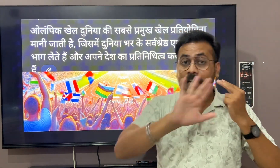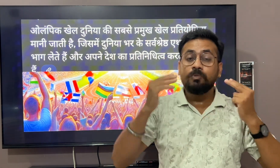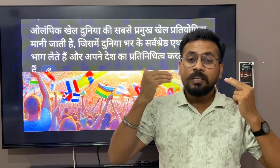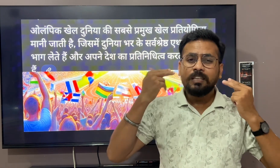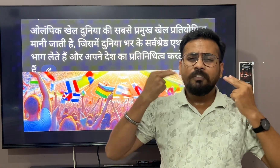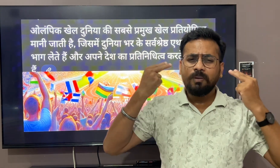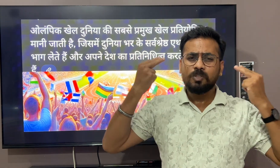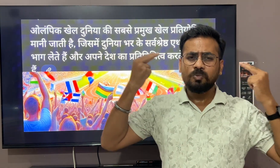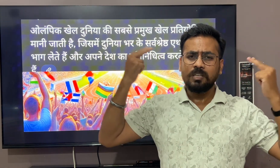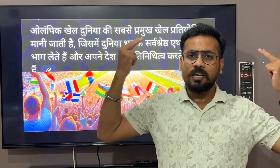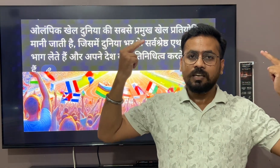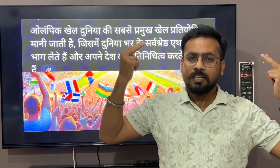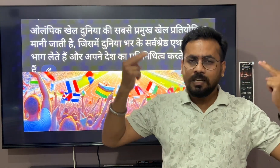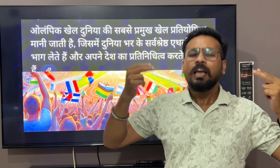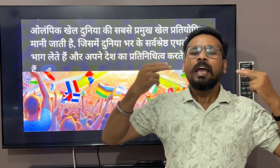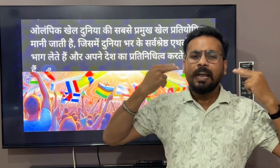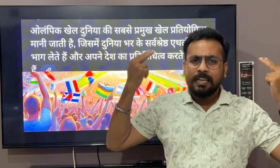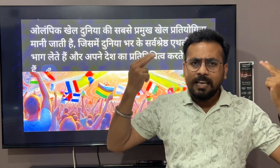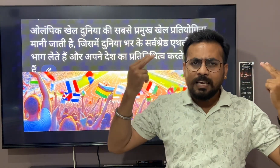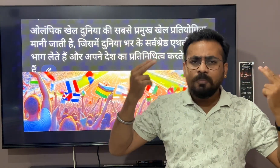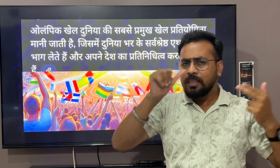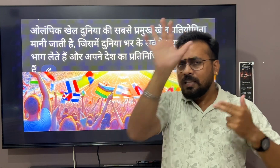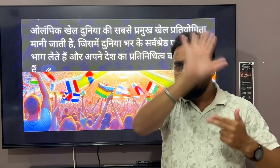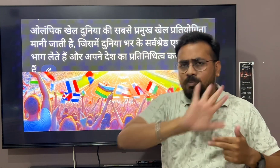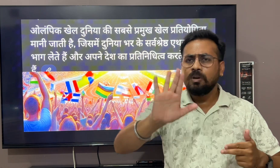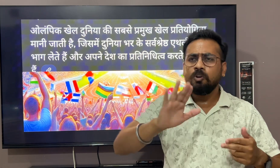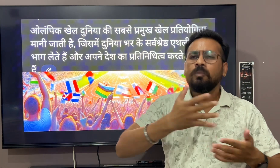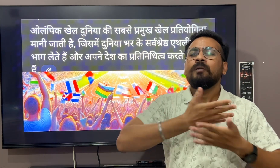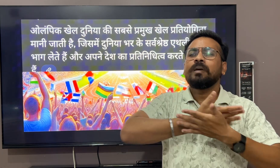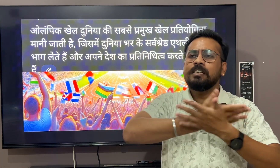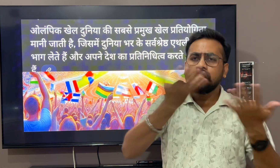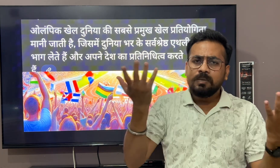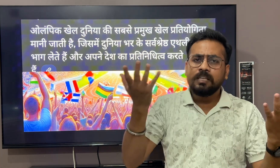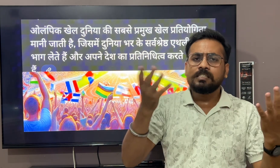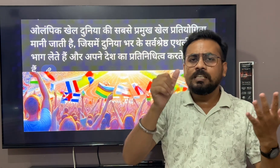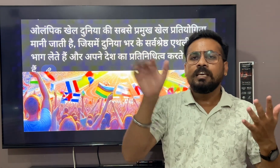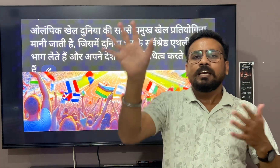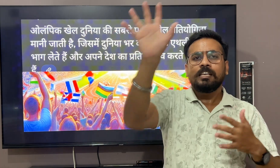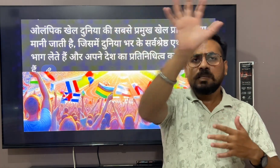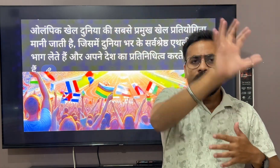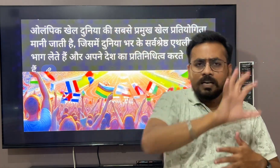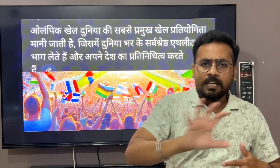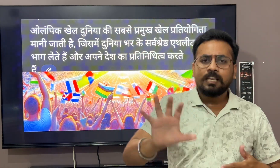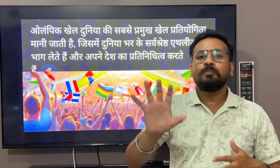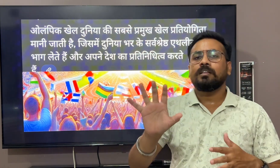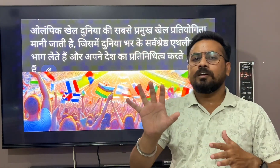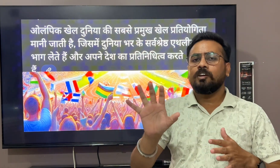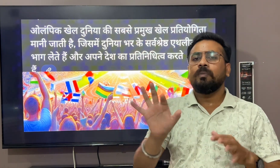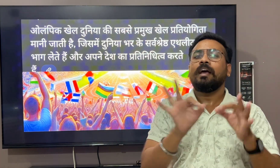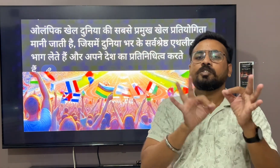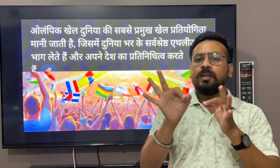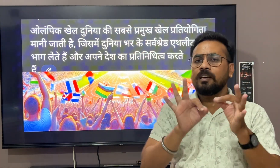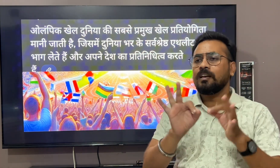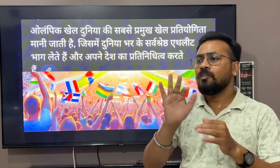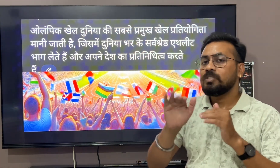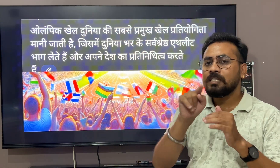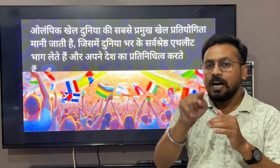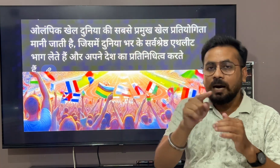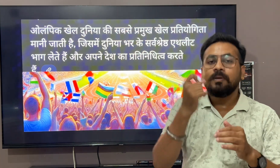धीरे धीरे फेमस होता जाएगा, ठीक है ना। इंडिया की बात नहीं कर रहा हूँ, किसी भी देश की, किसी भी कंट्री की बात कर रहा हूँ, मैं एक्सप्लेन कर रहा हूँ जिससे आप